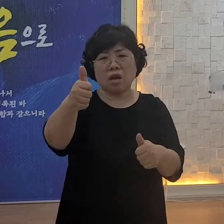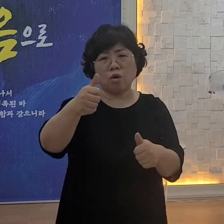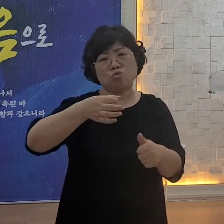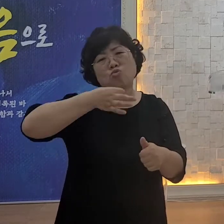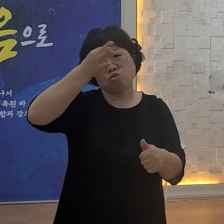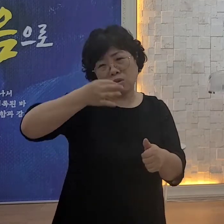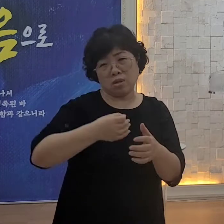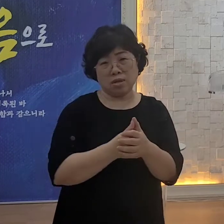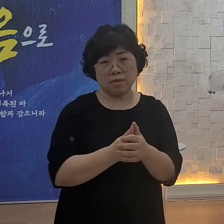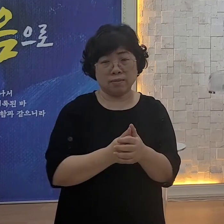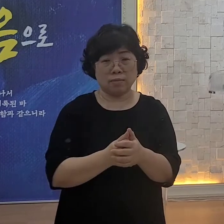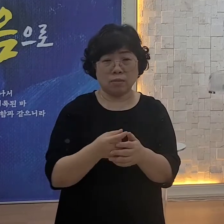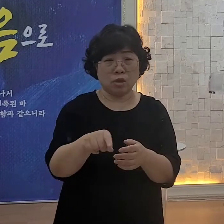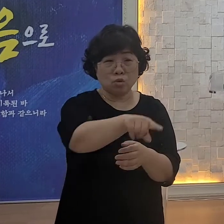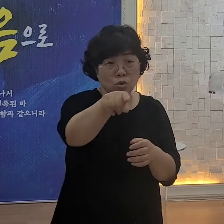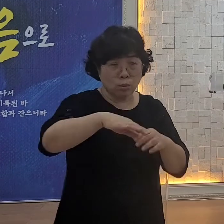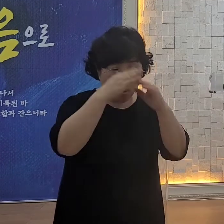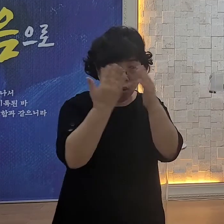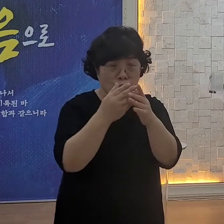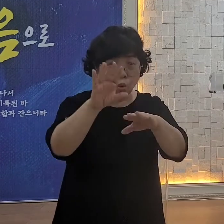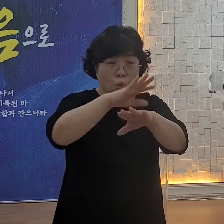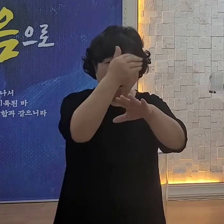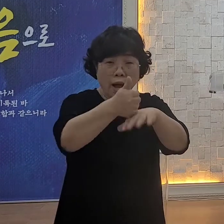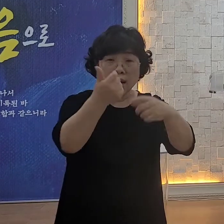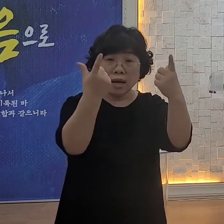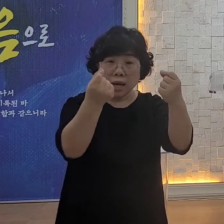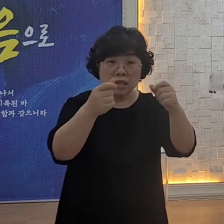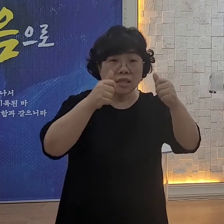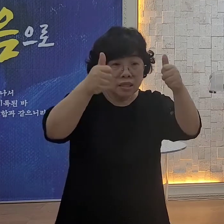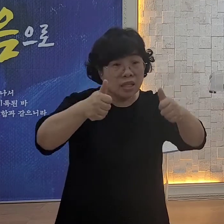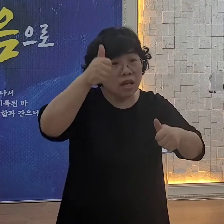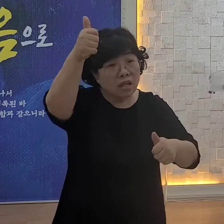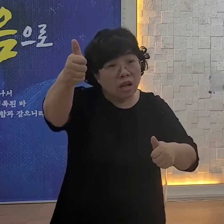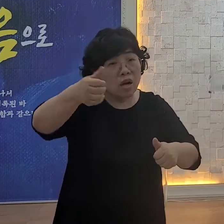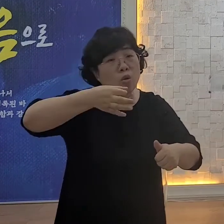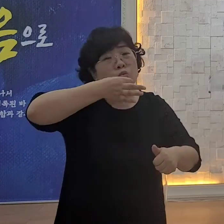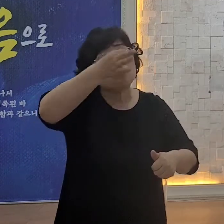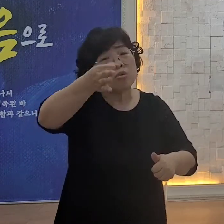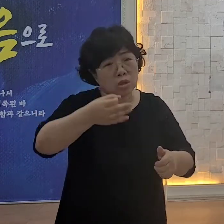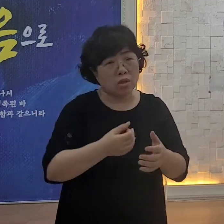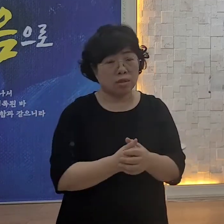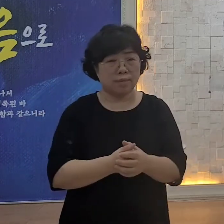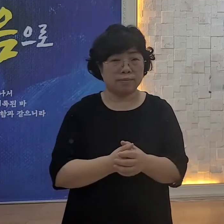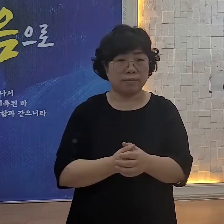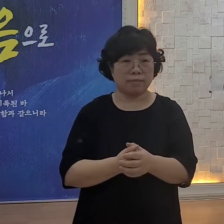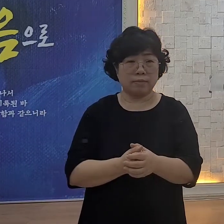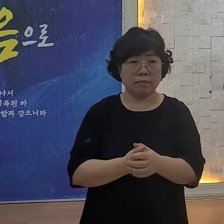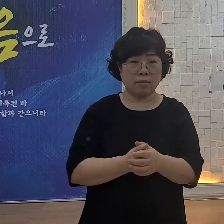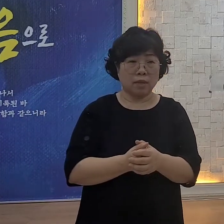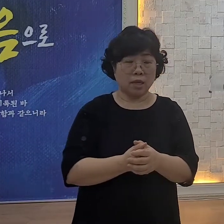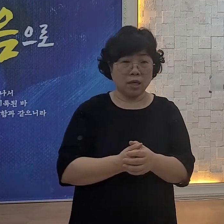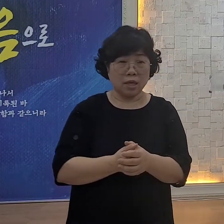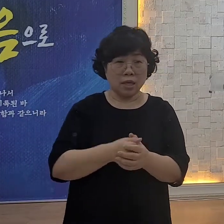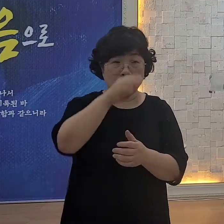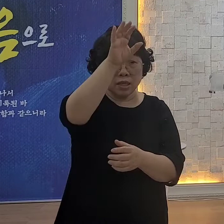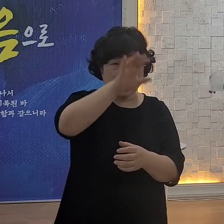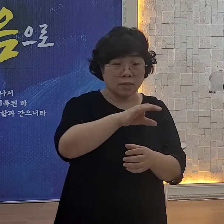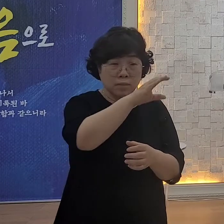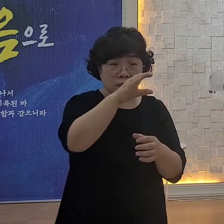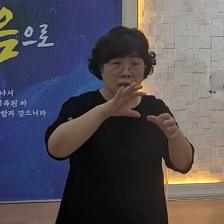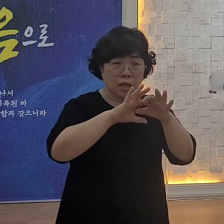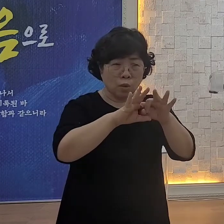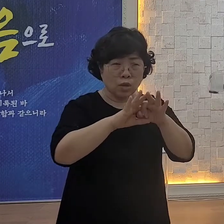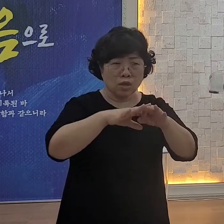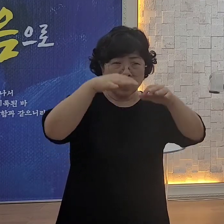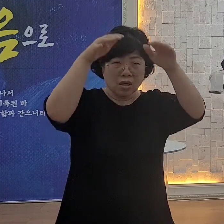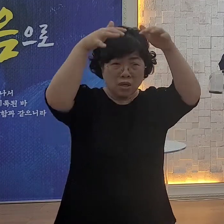들어보셨죠? 왜 이 제사장이 뭐예요? 우리 왕 같은 제사장이라고 하는데 그 십자가로부터 이제